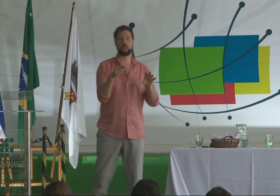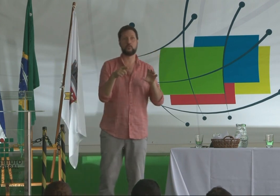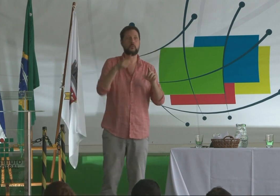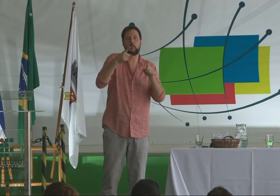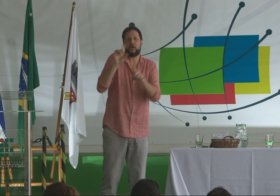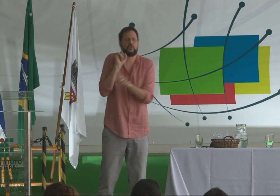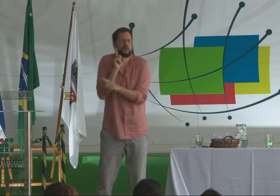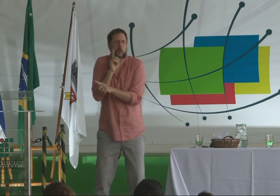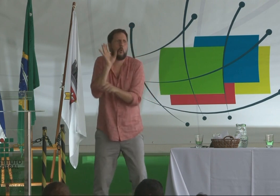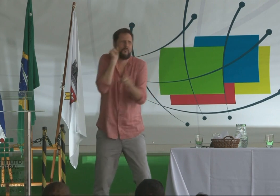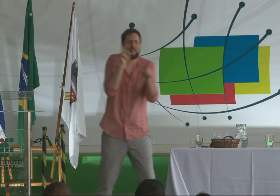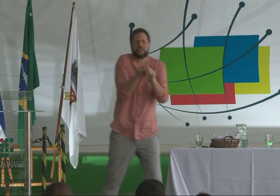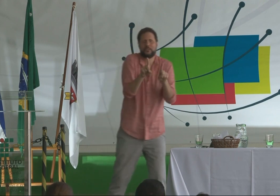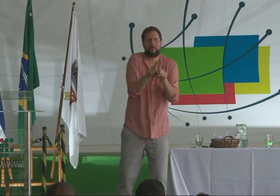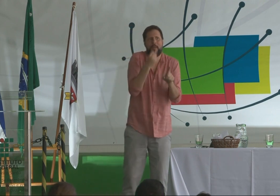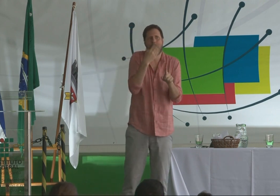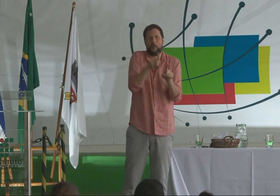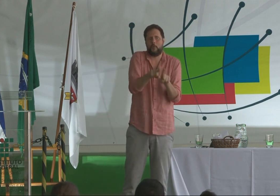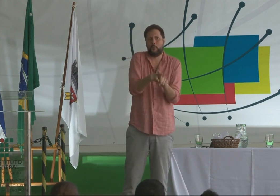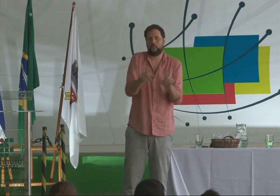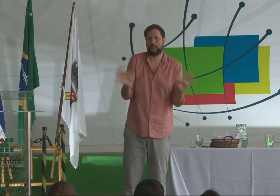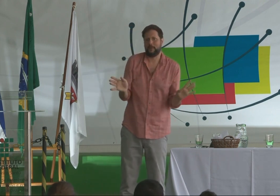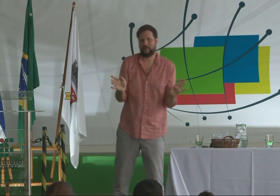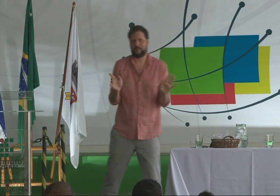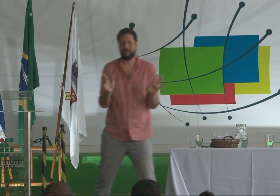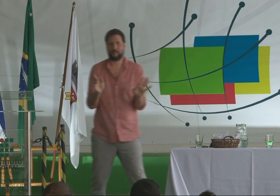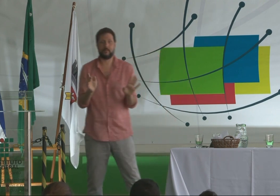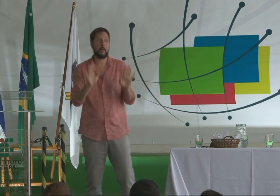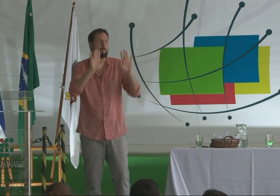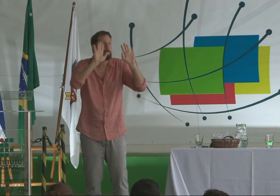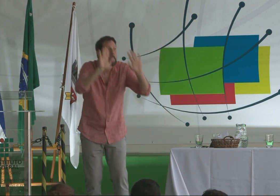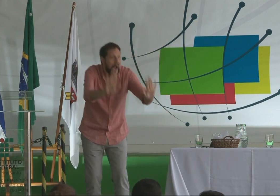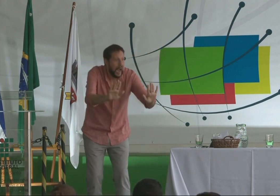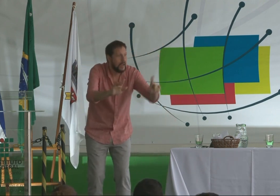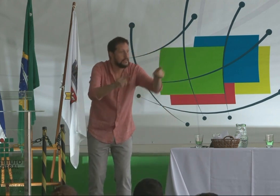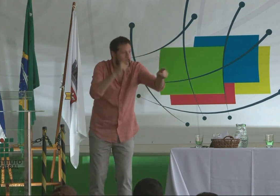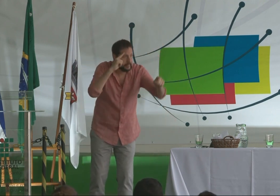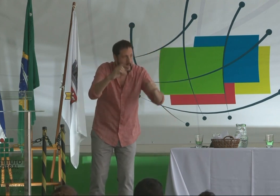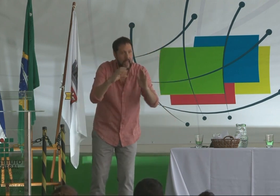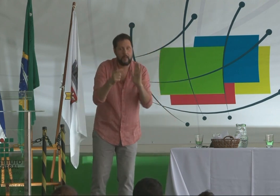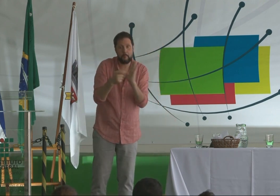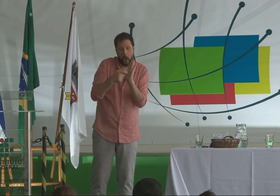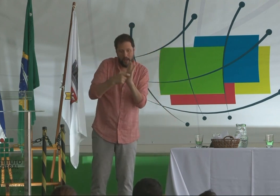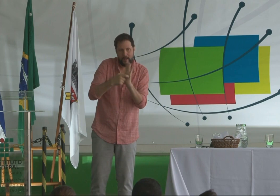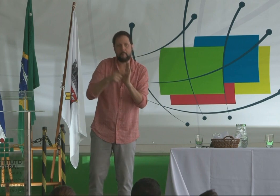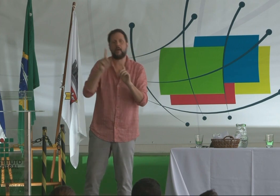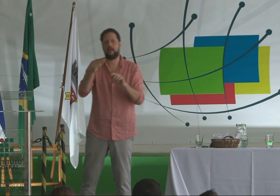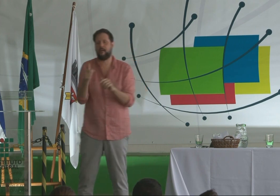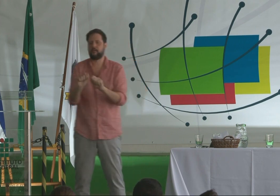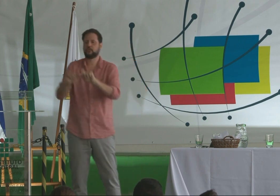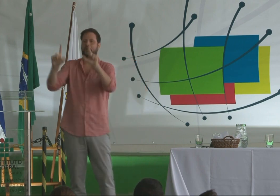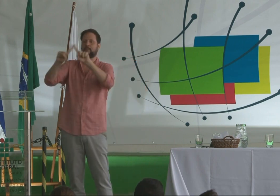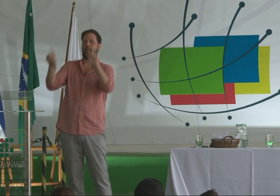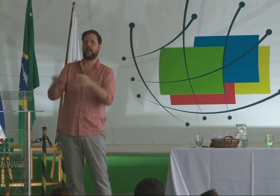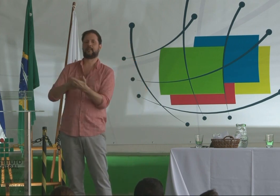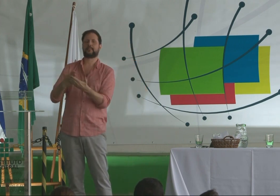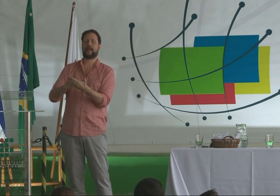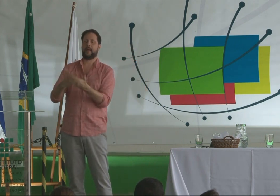Skype, por exemplo, para me comunicar. Eu sei os ouvintes também utilizam Skype para outros aplicativos. Isso é muito bom porque a tecnologia não parece todo